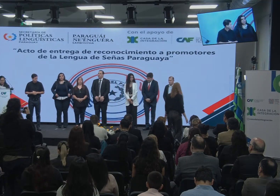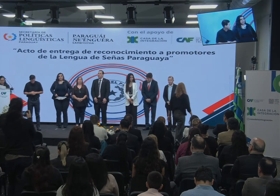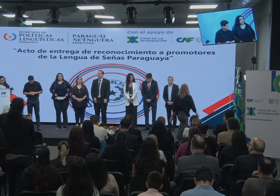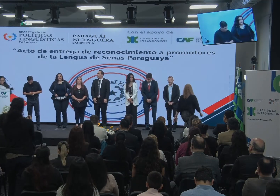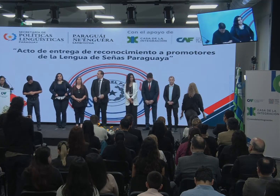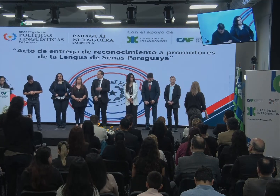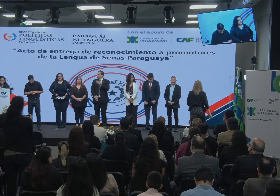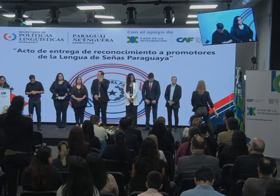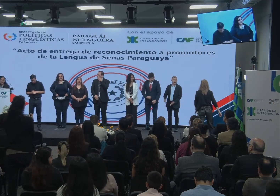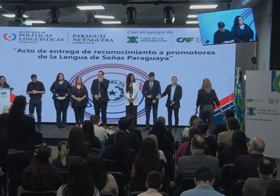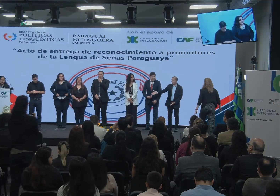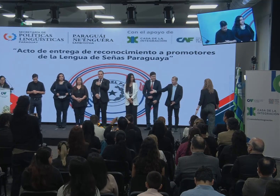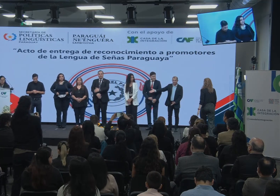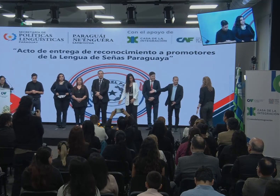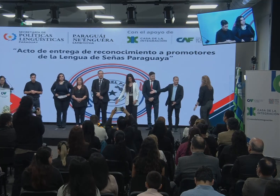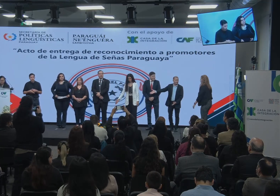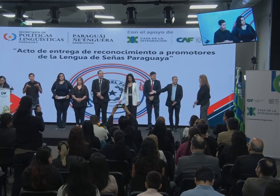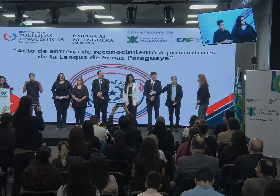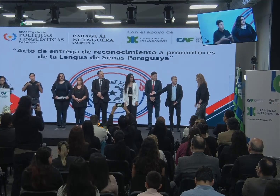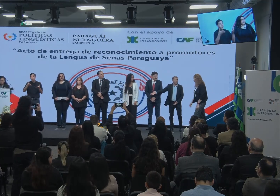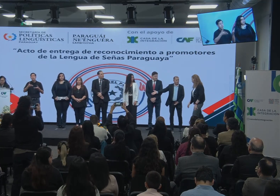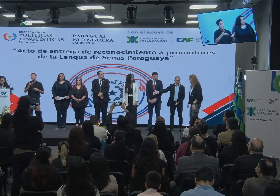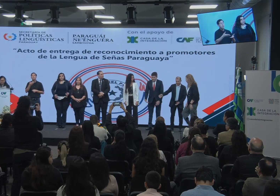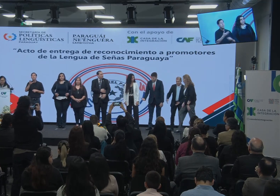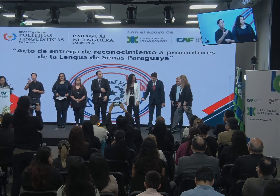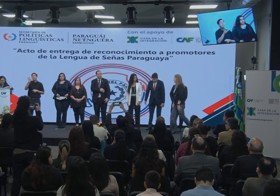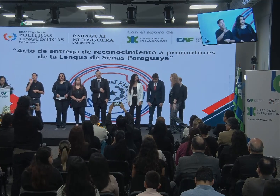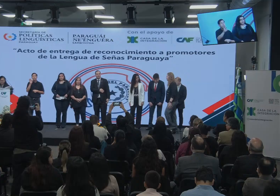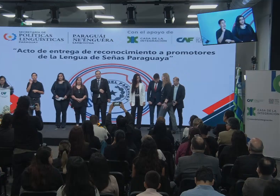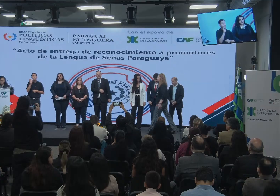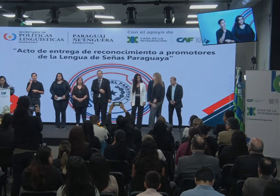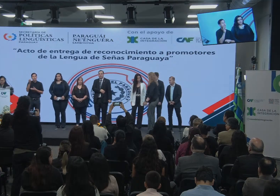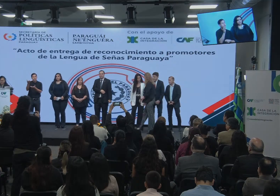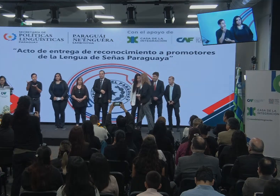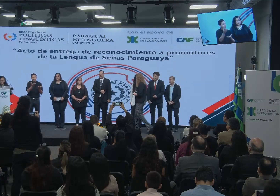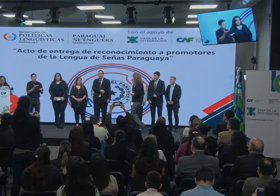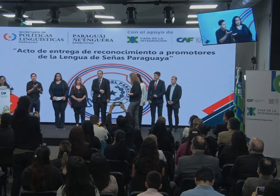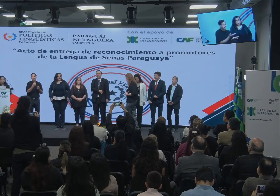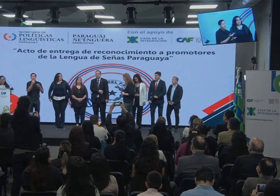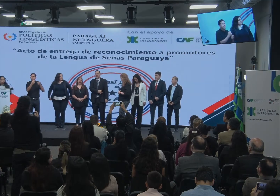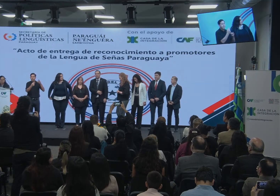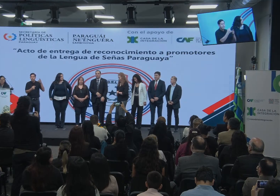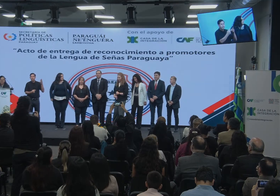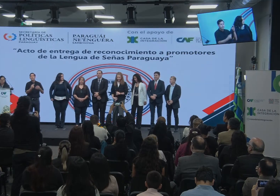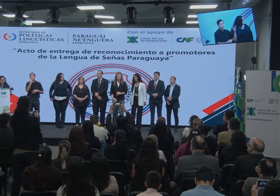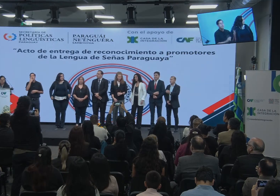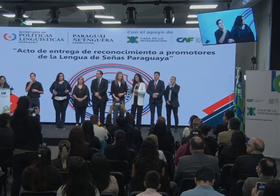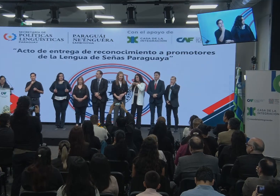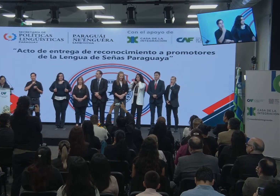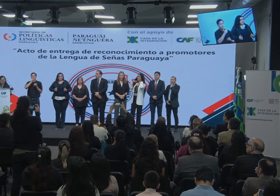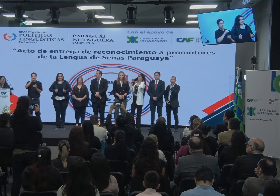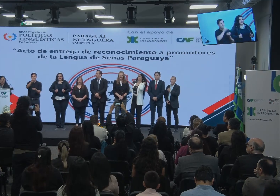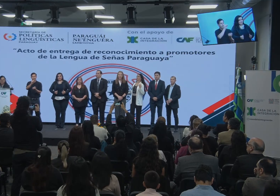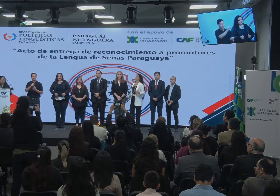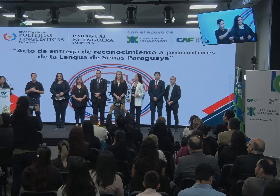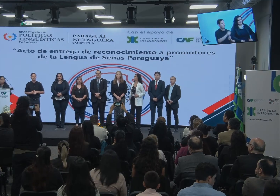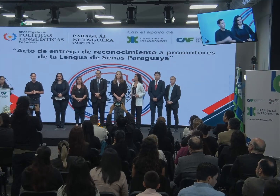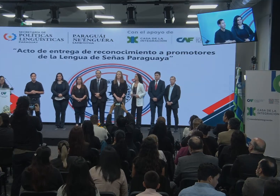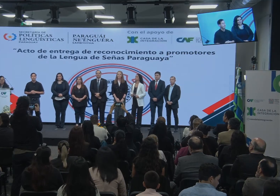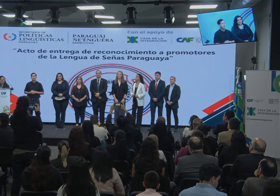A continuación, convocamos a los siguientes galardonados a este